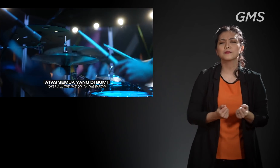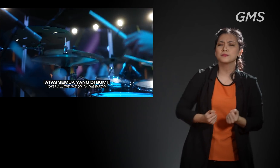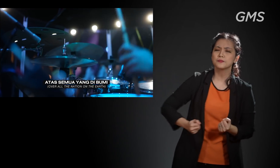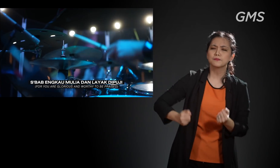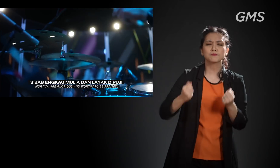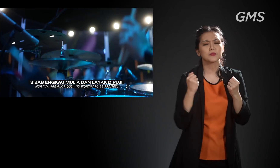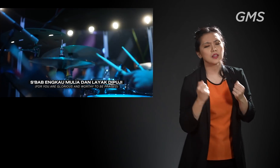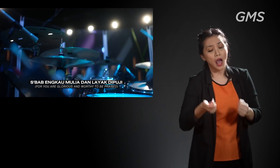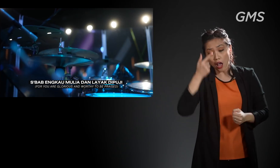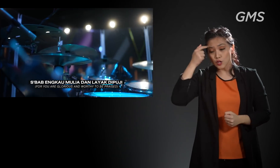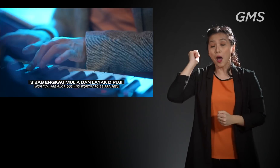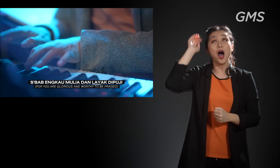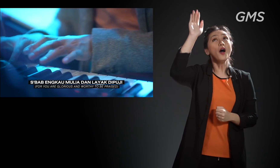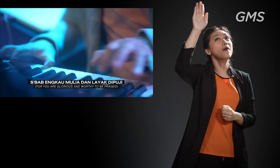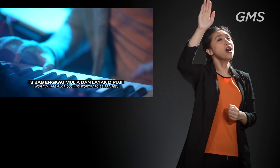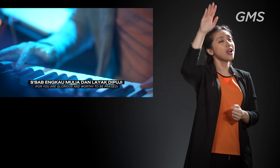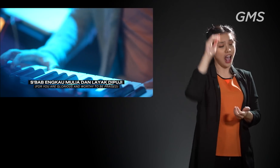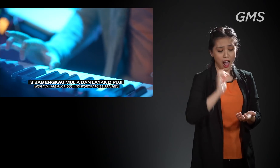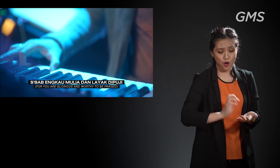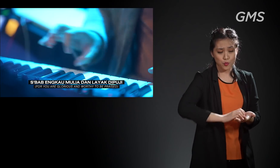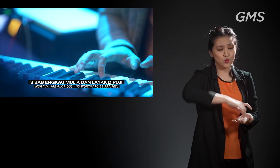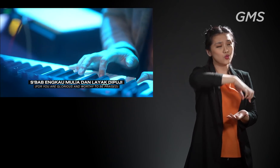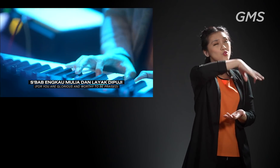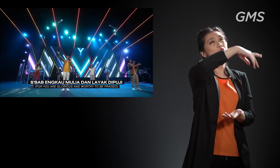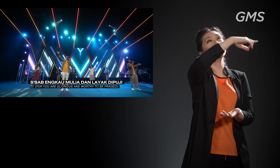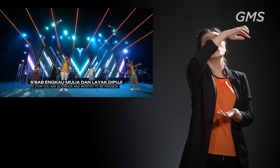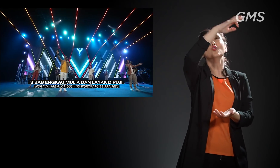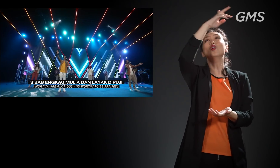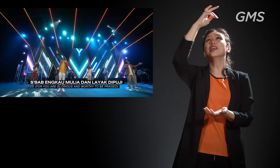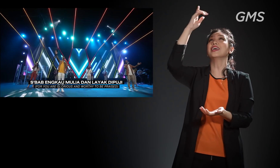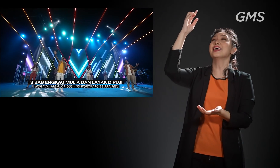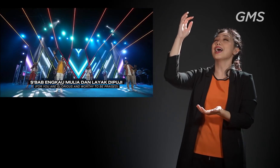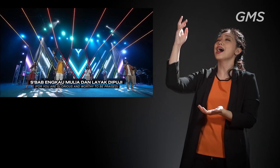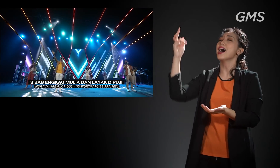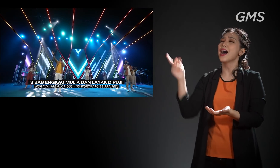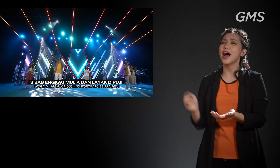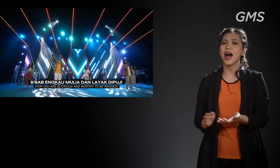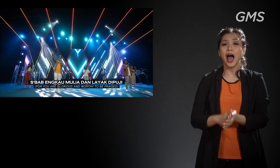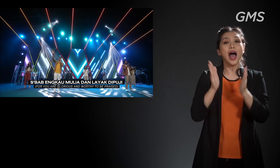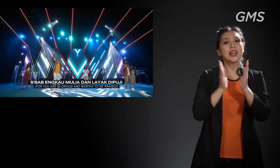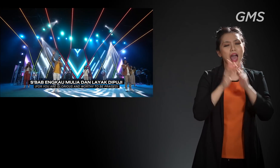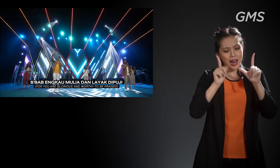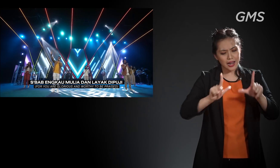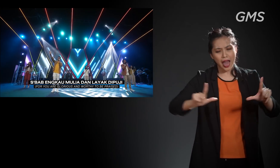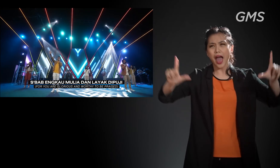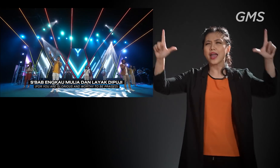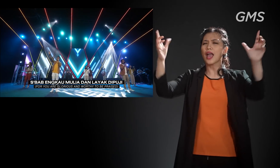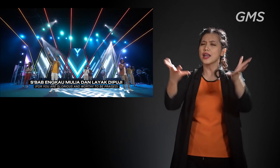kau mulia, sebab engkau mulia